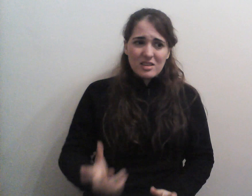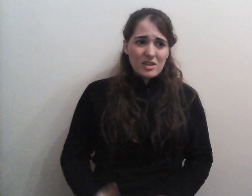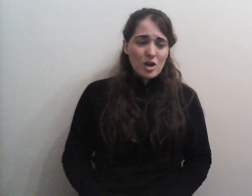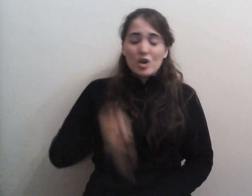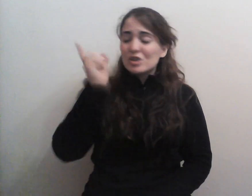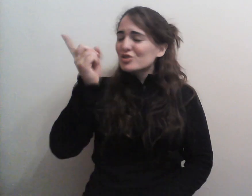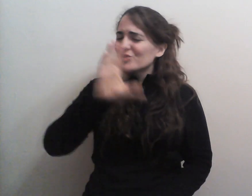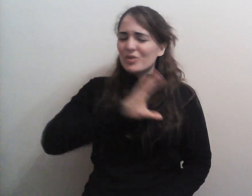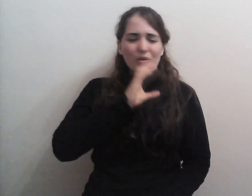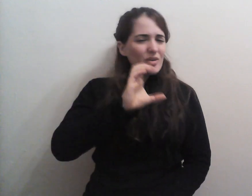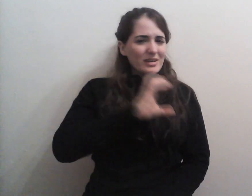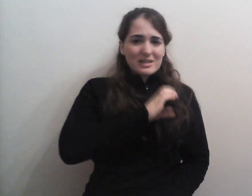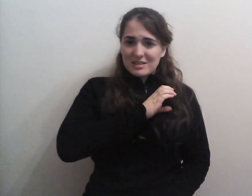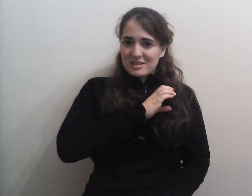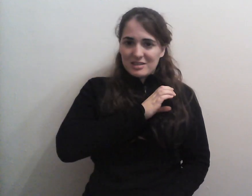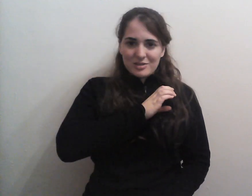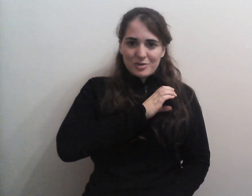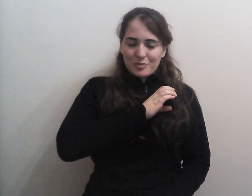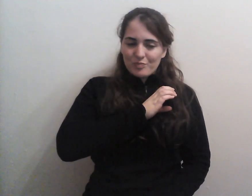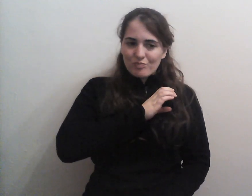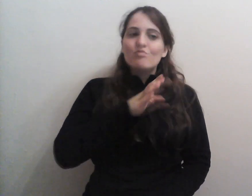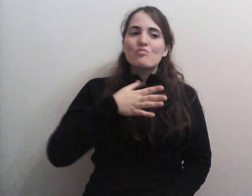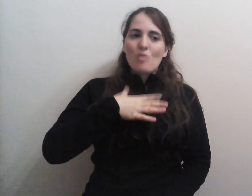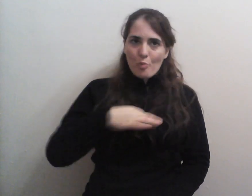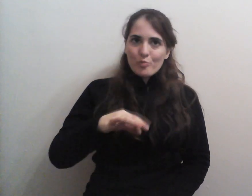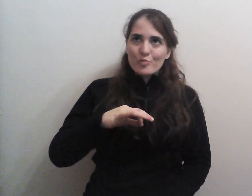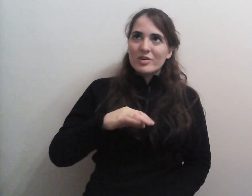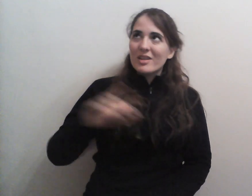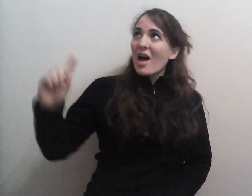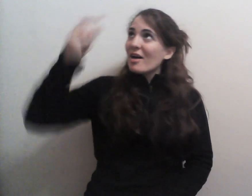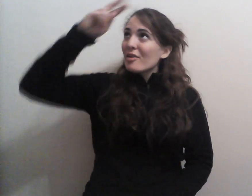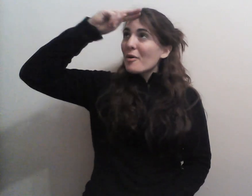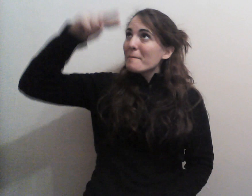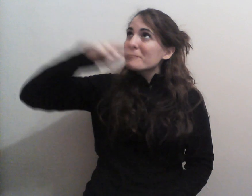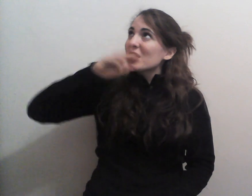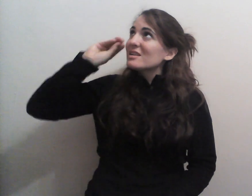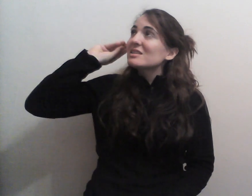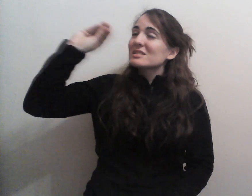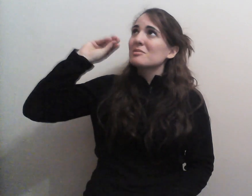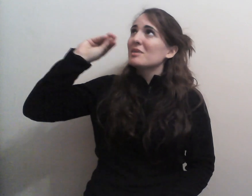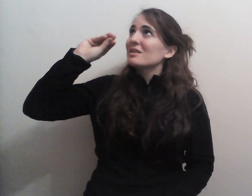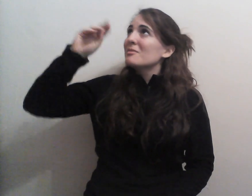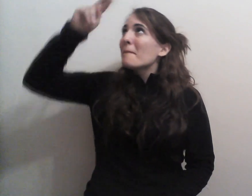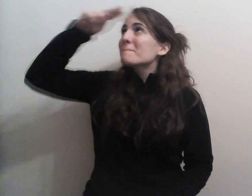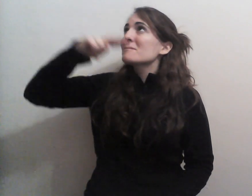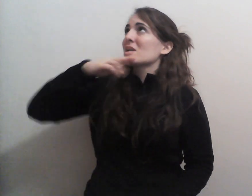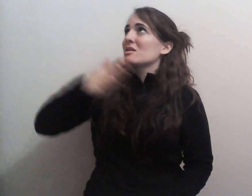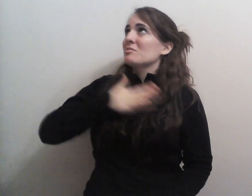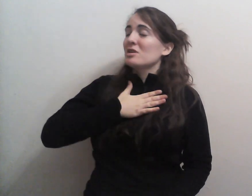nuestro Señor Jesucristo podemos llamar a Dios Padre. Si no estamos en el Hijo, Dios no es nuestro Padre, es